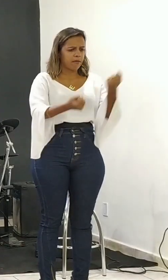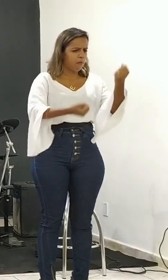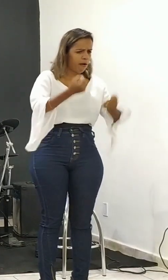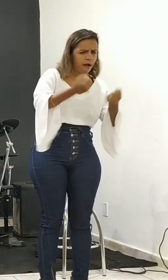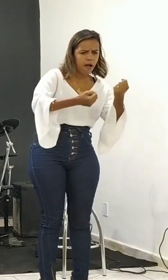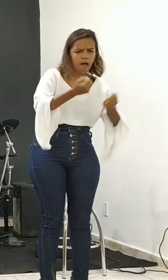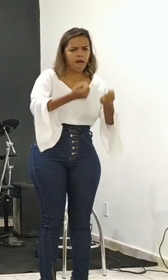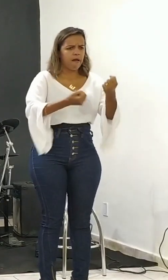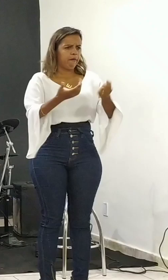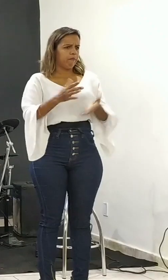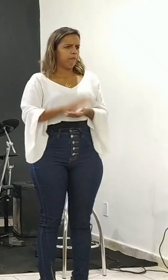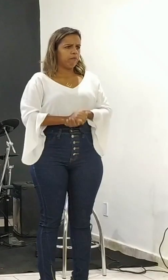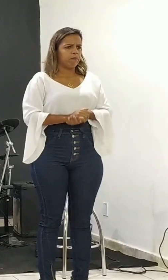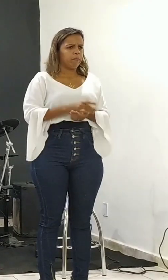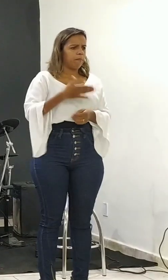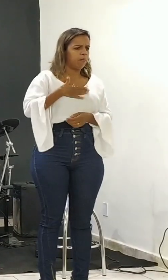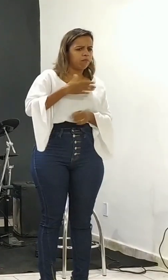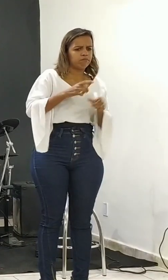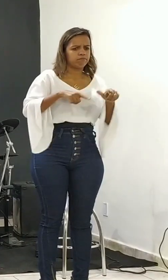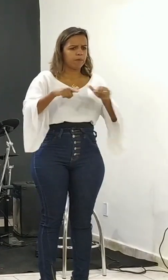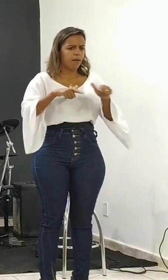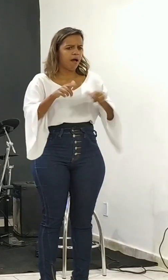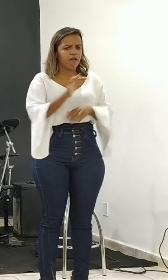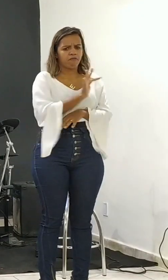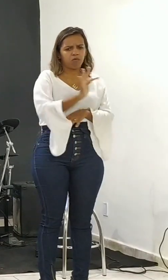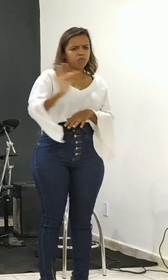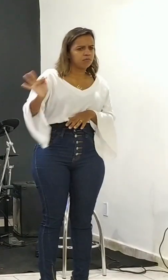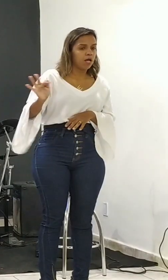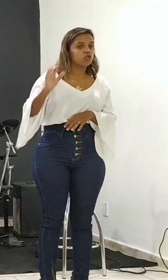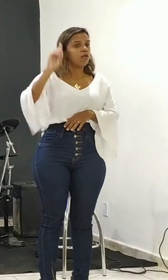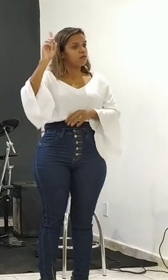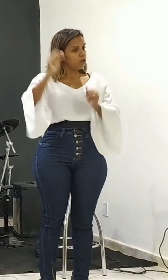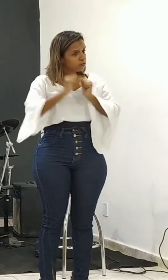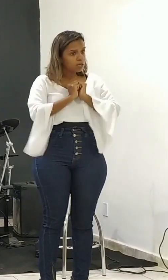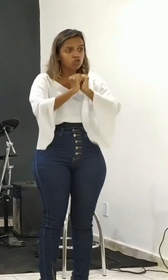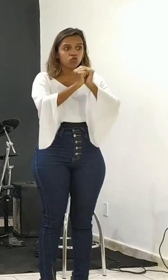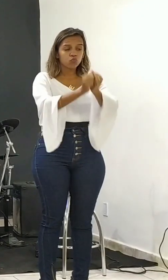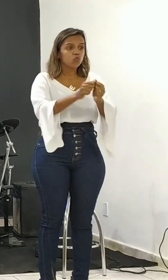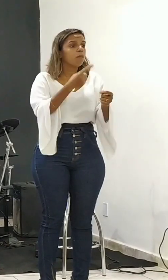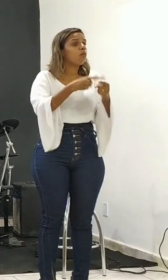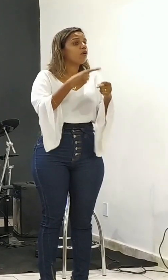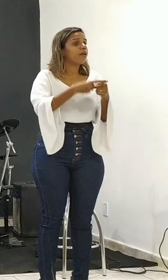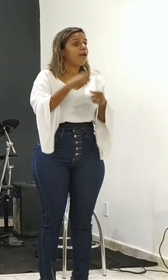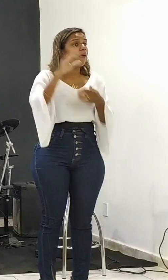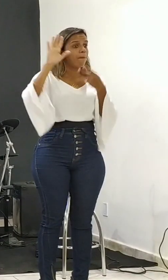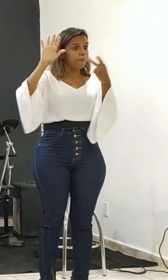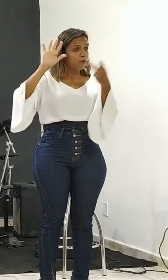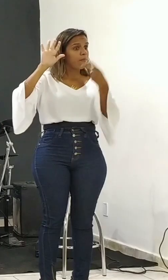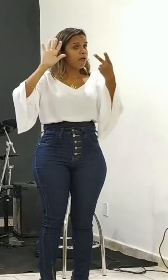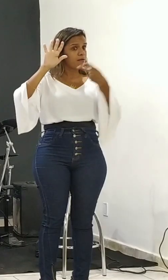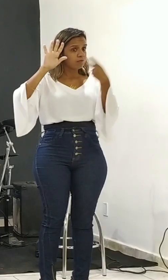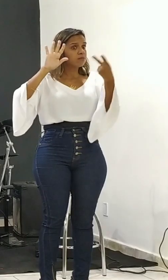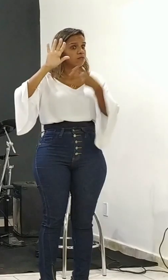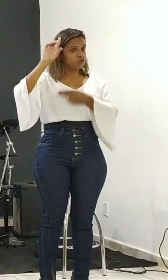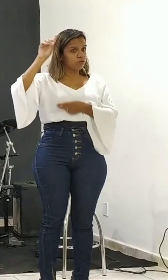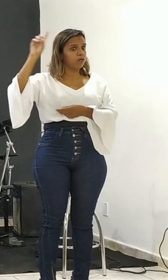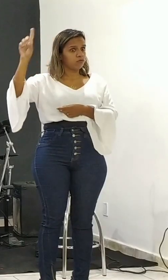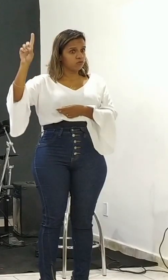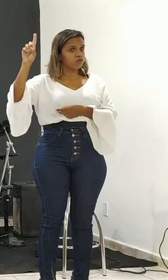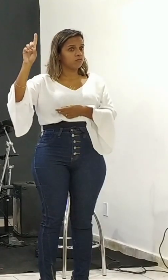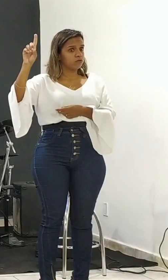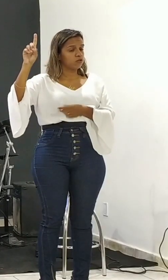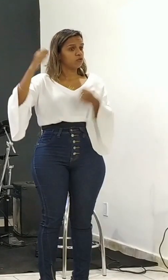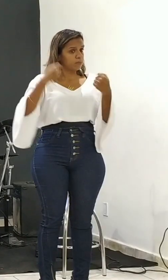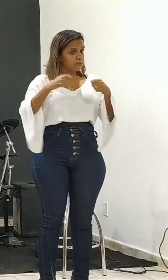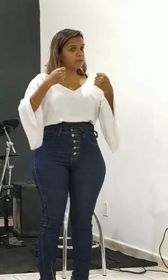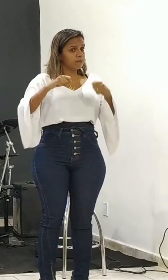carro para me sair do meu trabalho, para minha faculdade, Deus está comigo. Sabe por quê? Isso é promessa, irmão. A gente precisa se agarrar